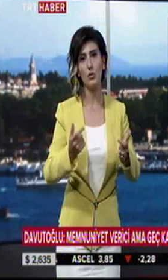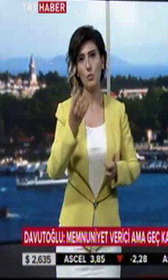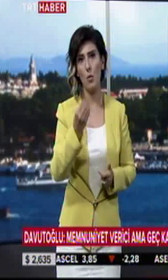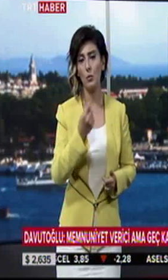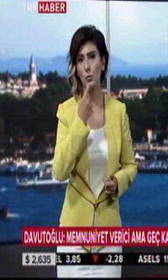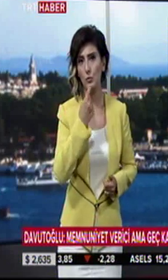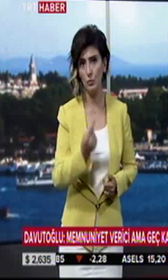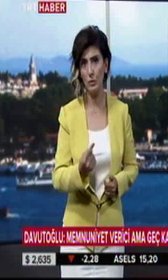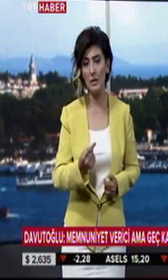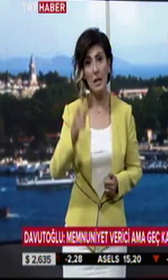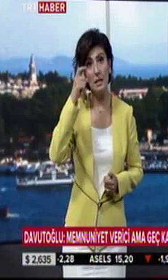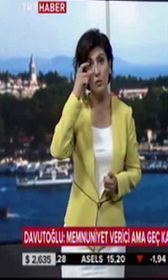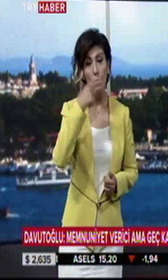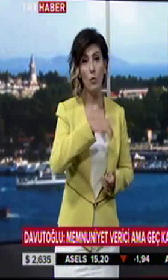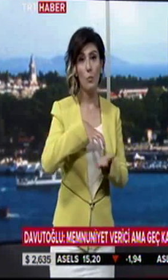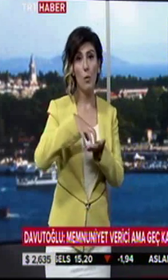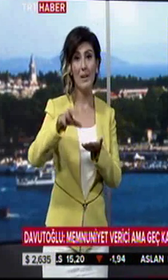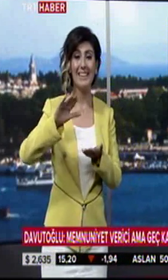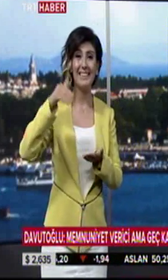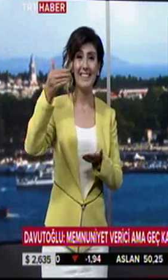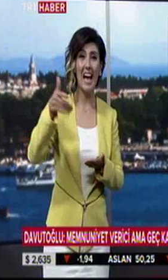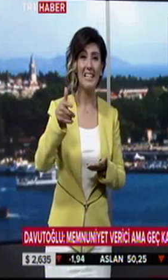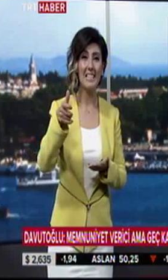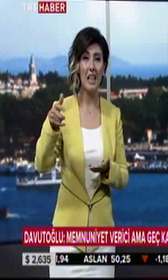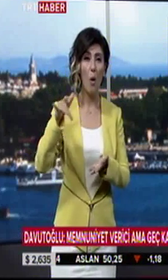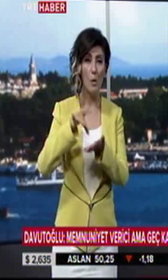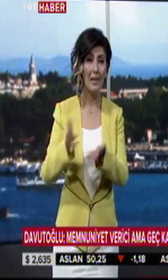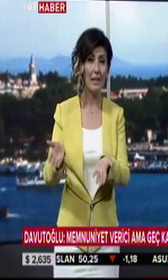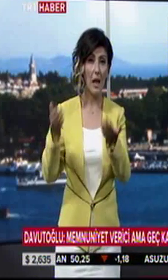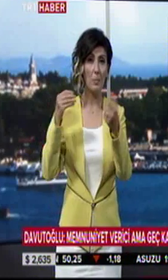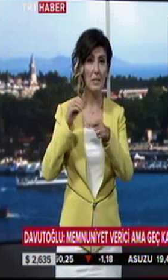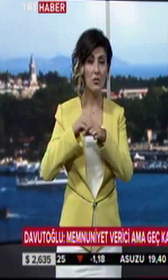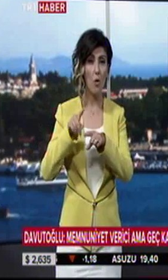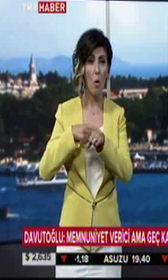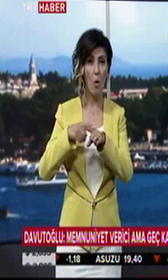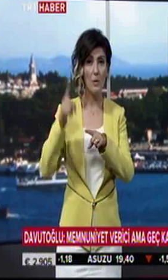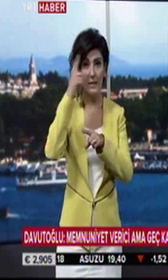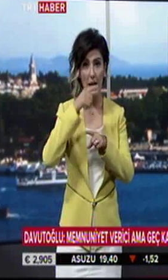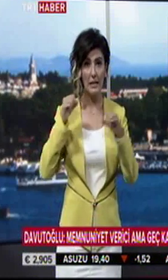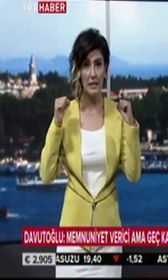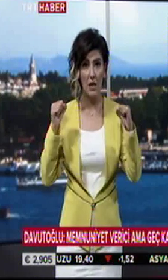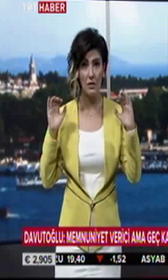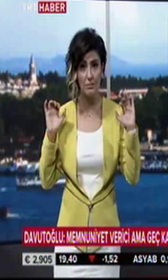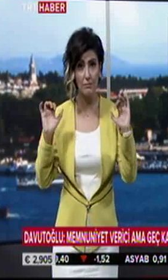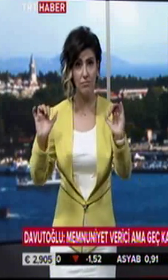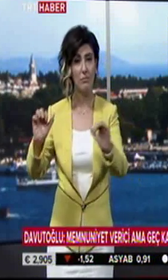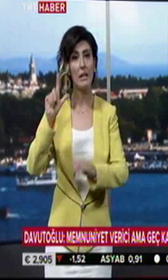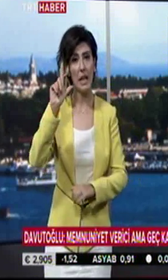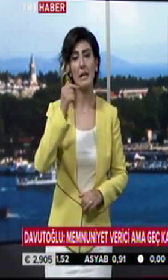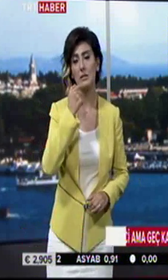vurguladı. Davutoğlu, bölgedeki diğer silahların ortadan kalkması için ortak bir tavır ortaya konulması gerektiğini de söyledi.